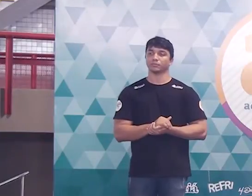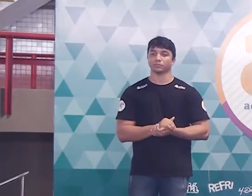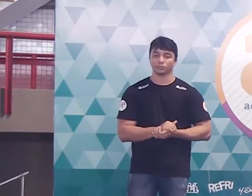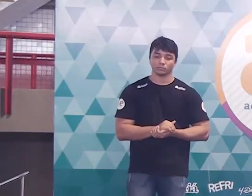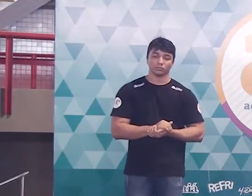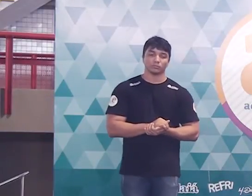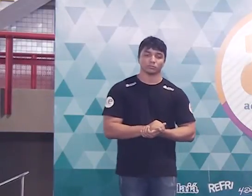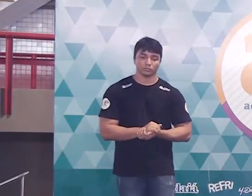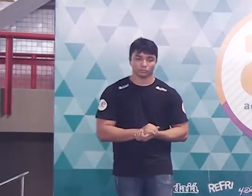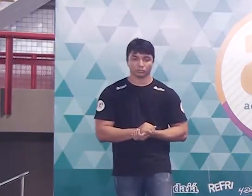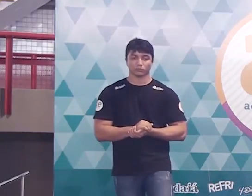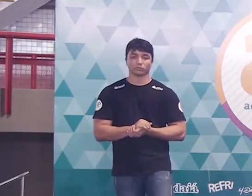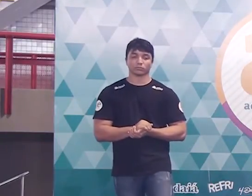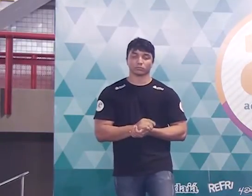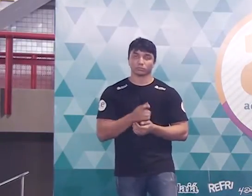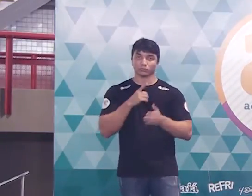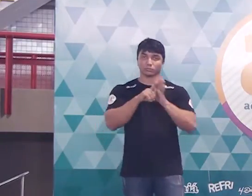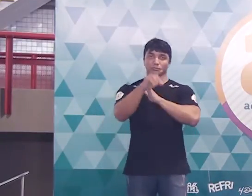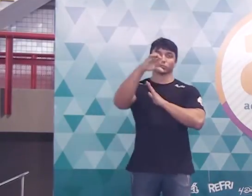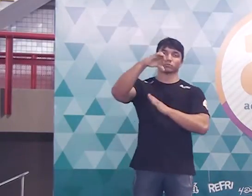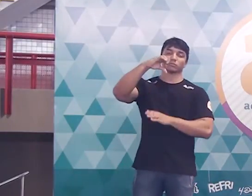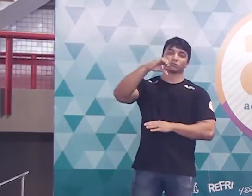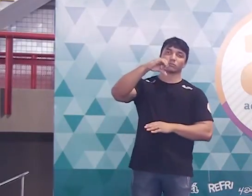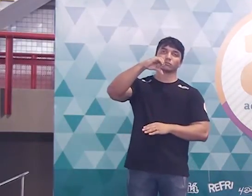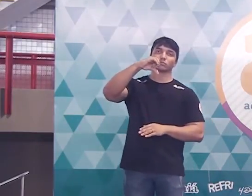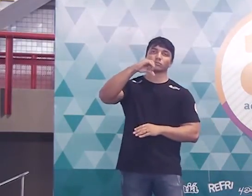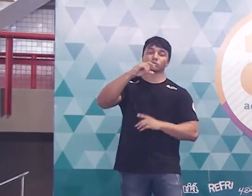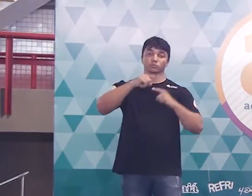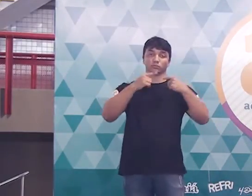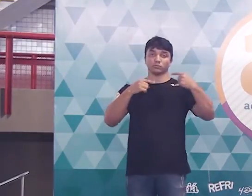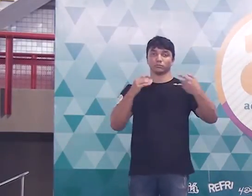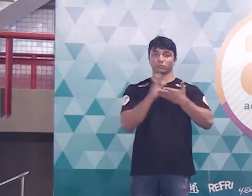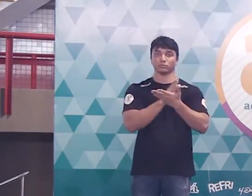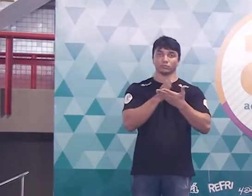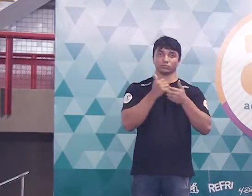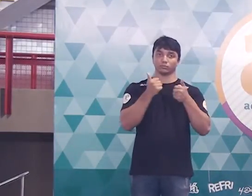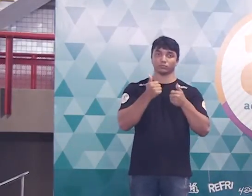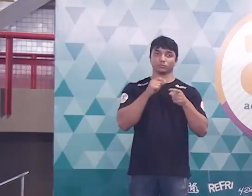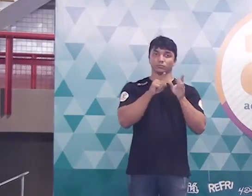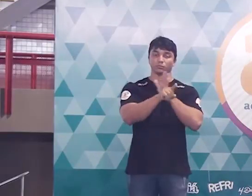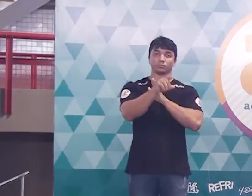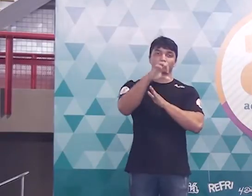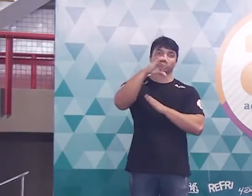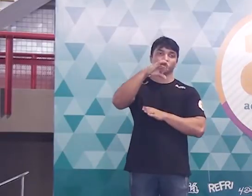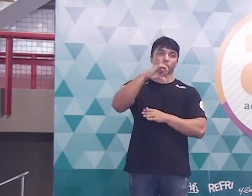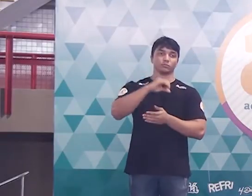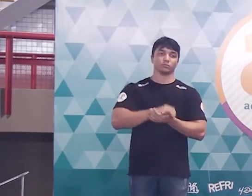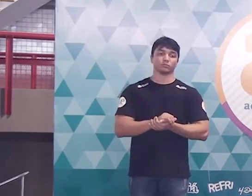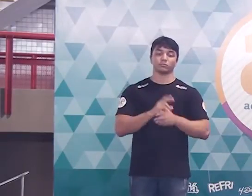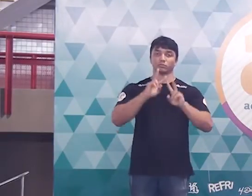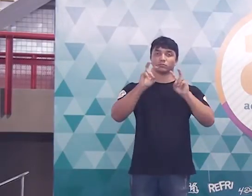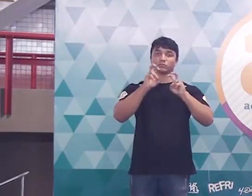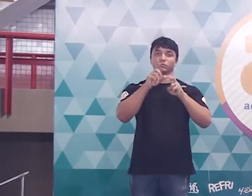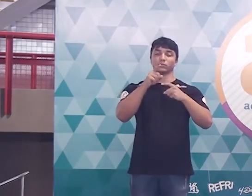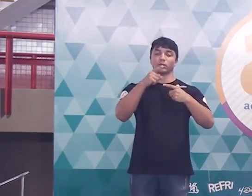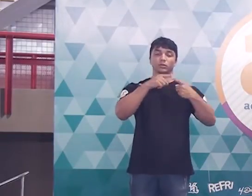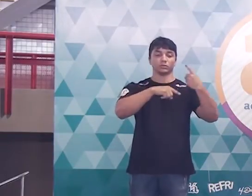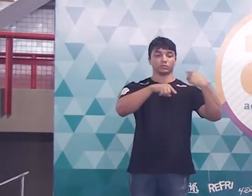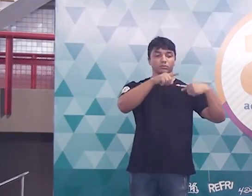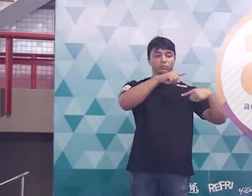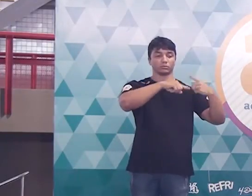questão aqui, ó. Questão 9. Pega o teu material, questão de número 9. Fala sobre o ciclo